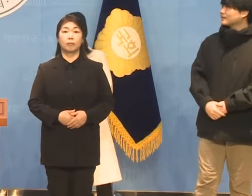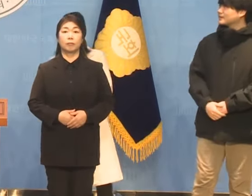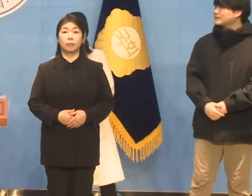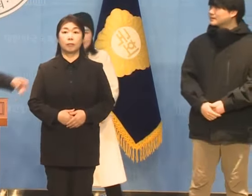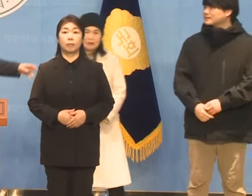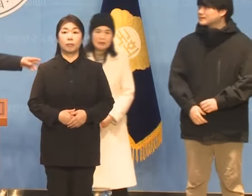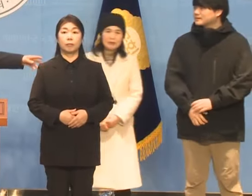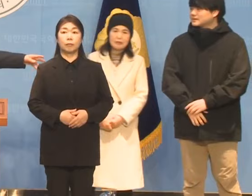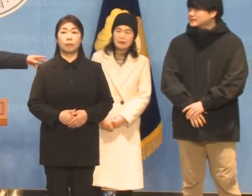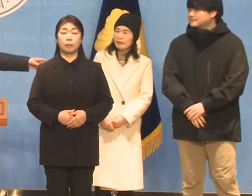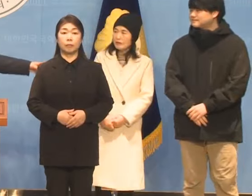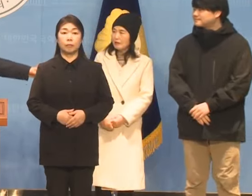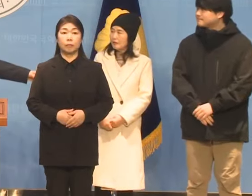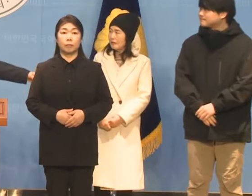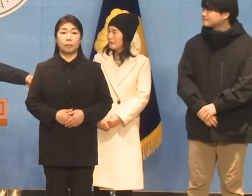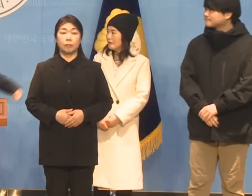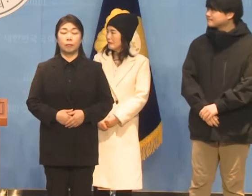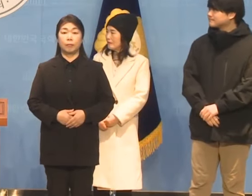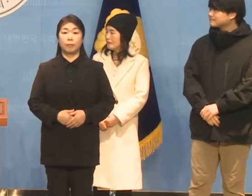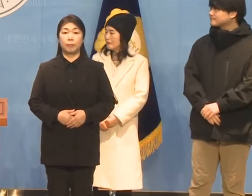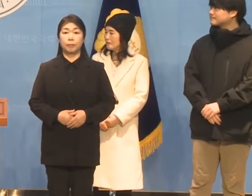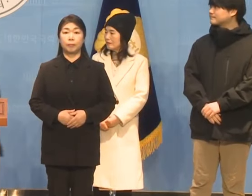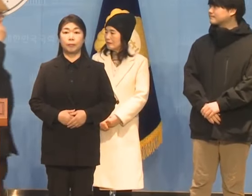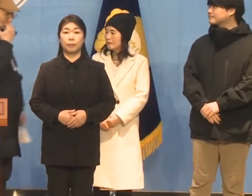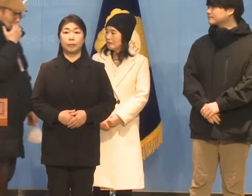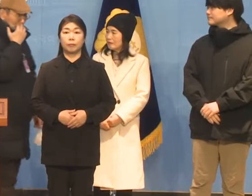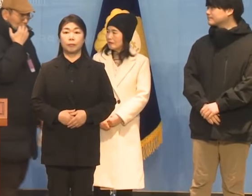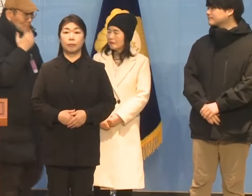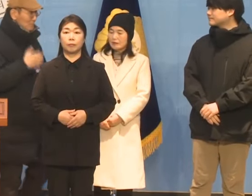네, 의원님이 저쪽으로 쓰시고 됐어.